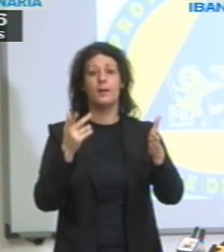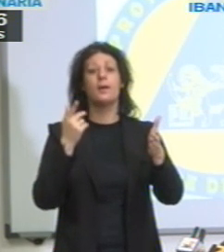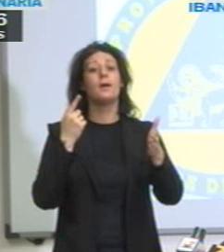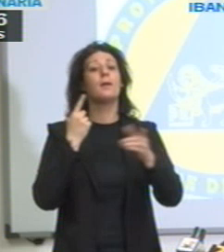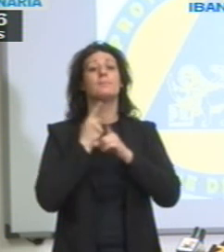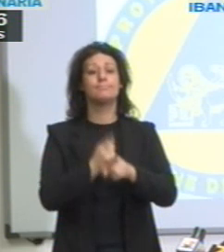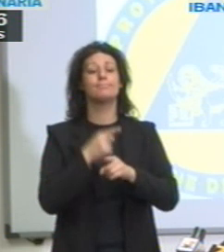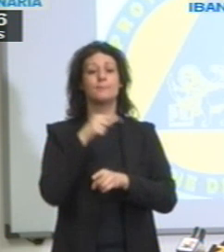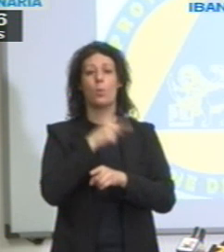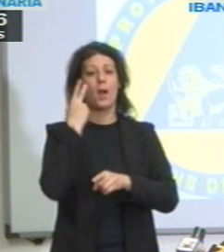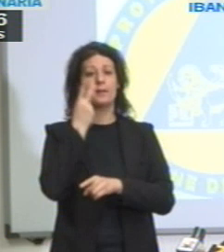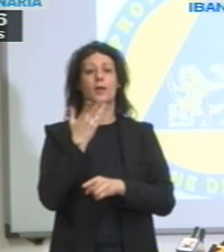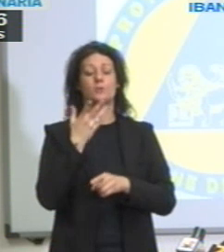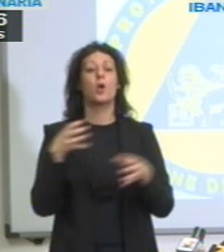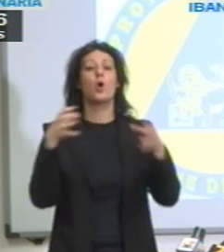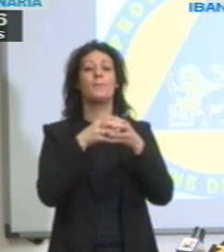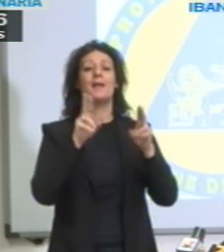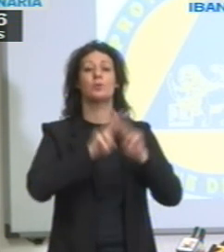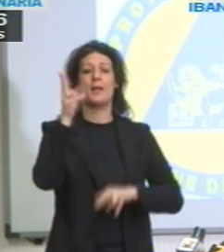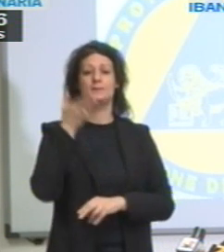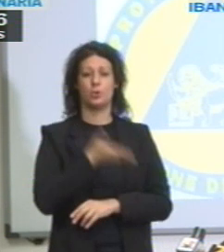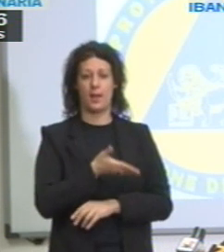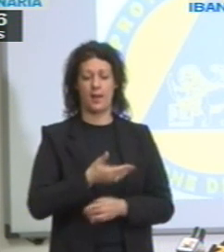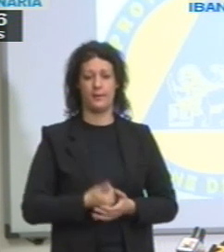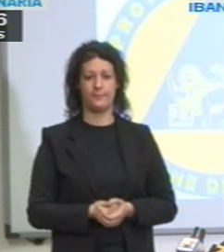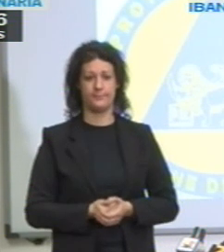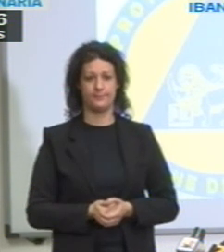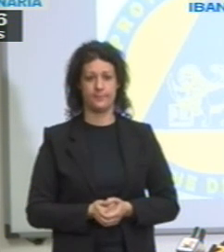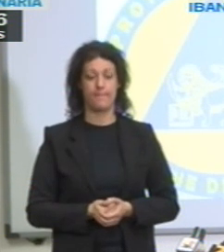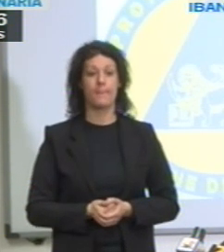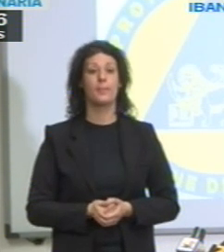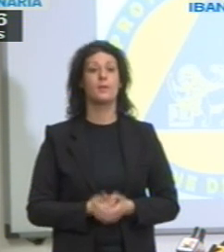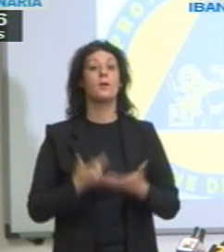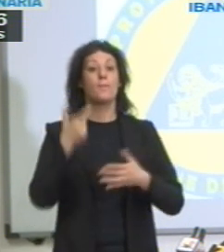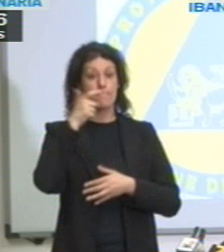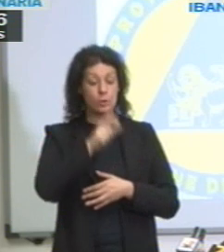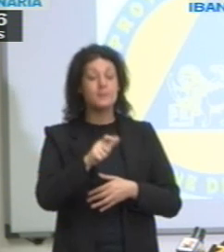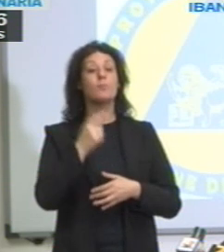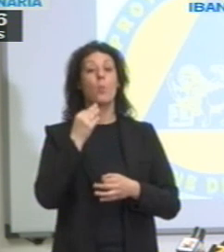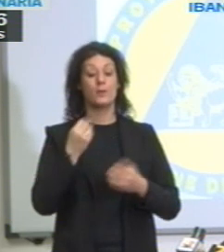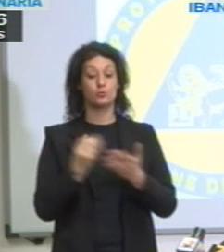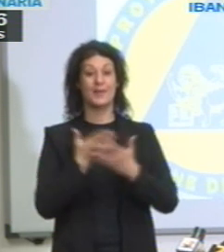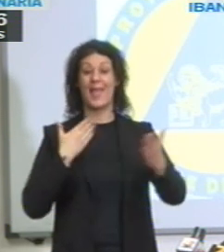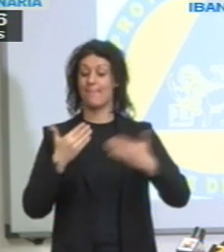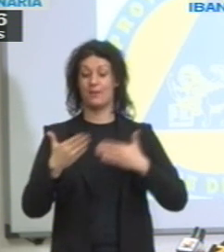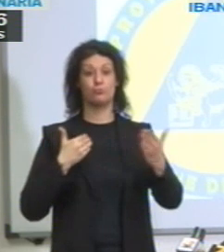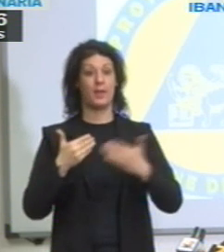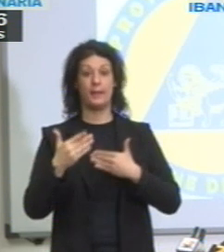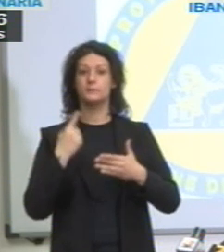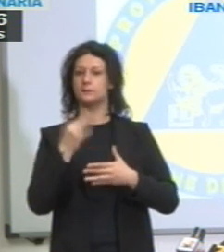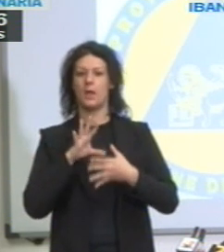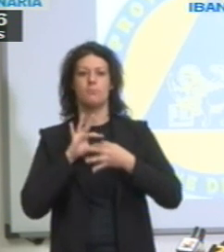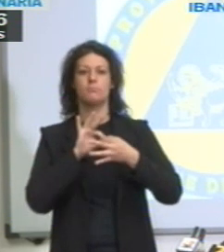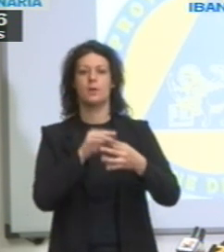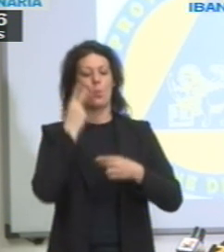Nazionale. Ultimissima domanda. Perché il Comitato Nazionale? Perché è previsto dallo stato emergenziale. Poi qualcuno potrebbe dire ma non ce l'avete anche voi?